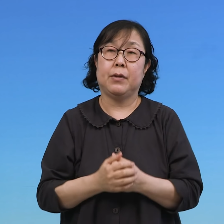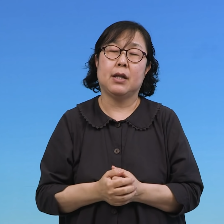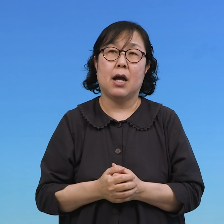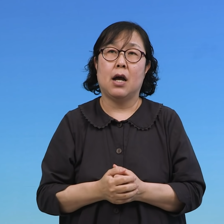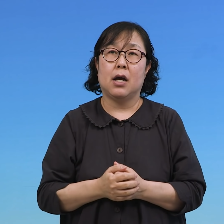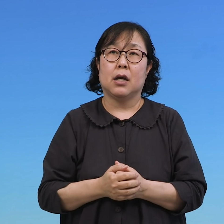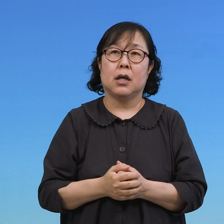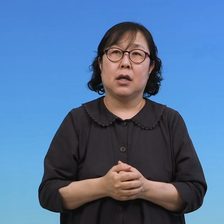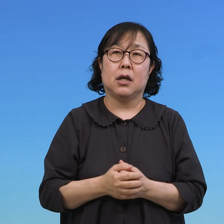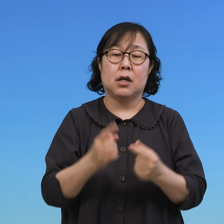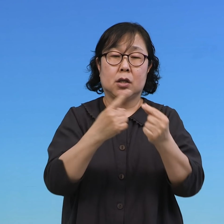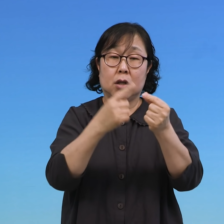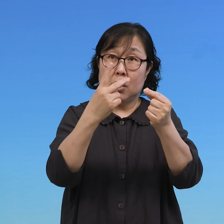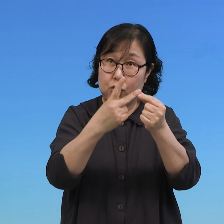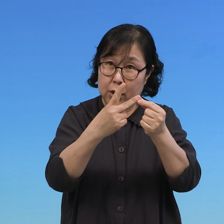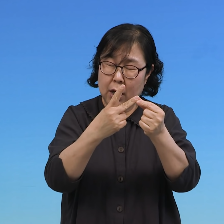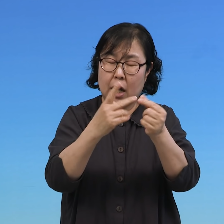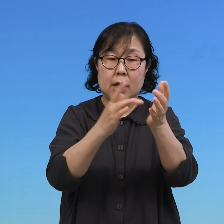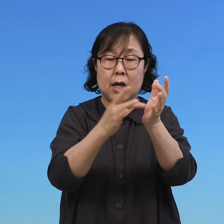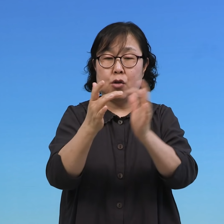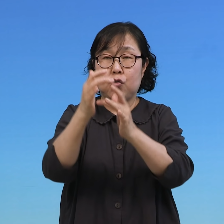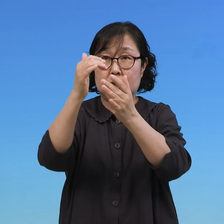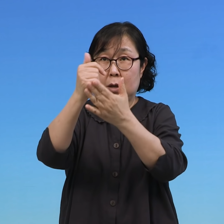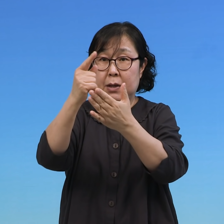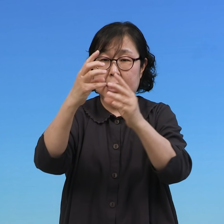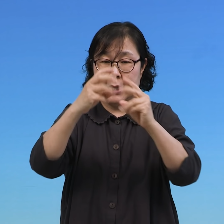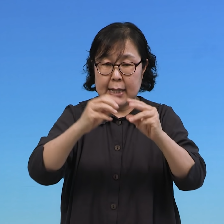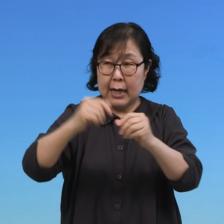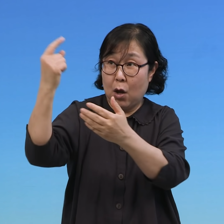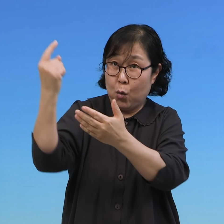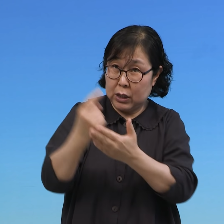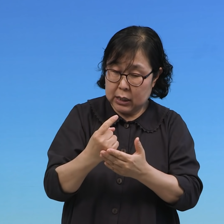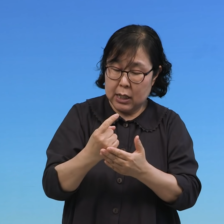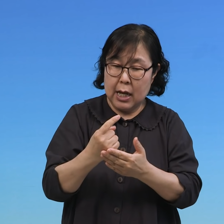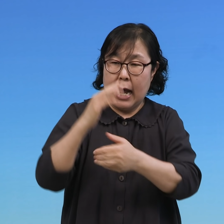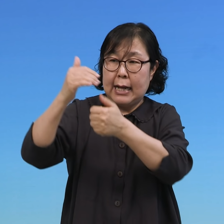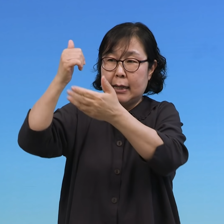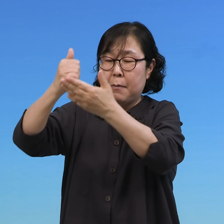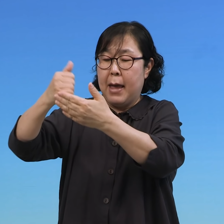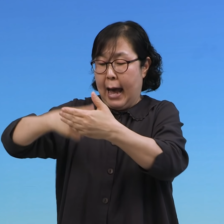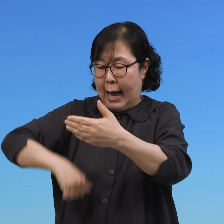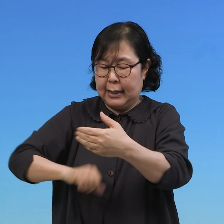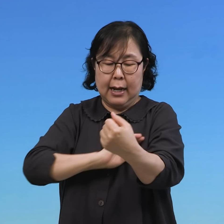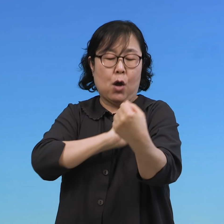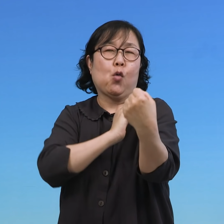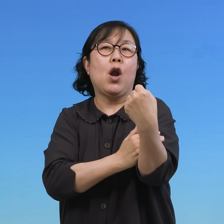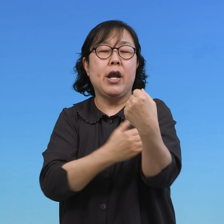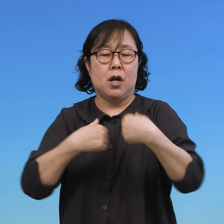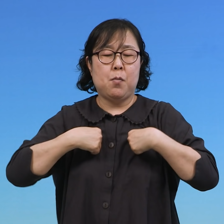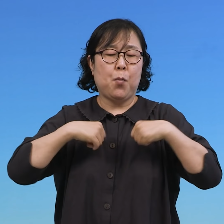이게 이 땅에 오신 예수 그리스도의 권리 포기를 상징하기 때문입니다.